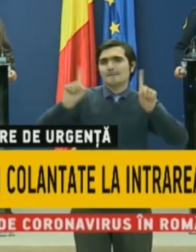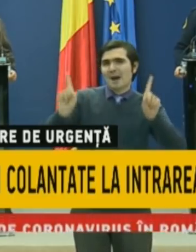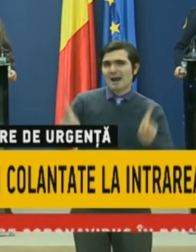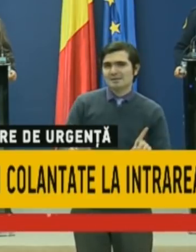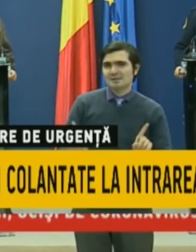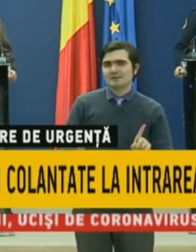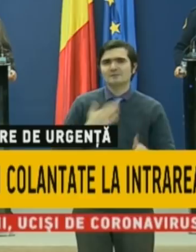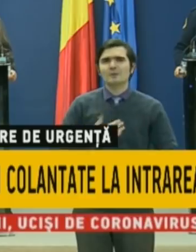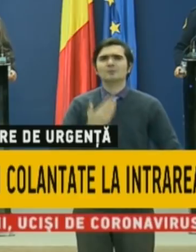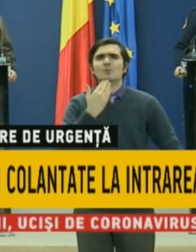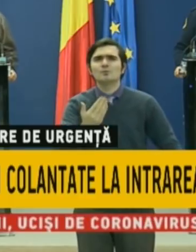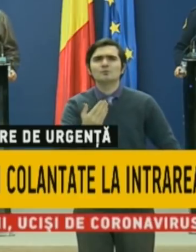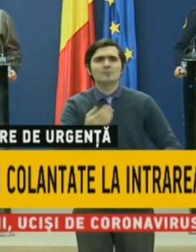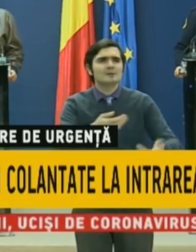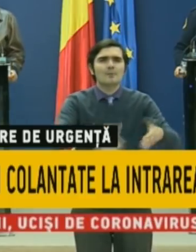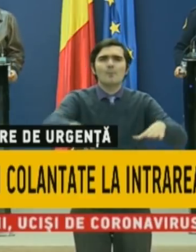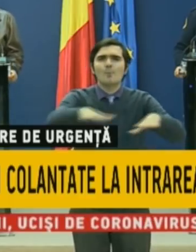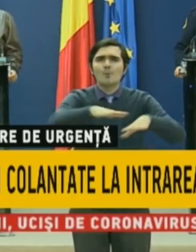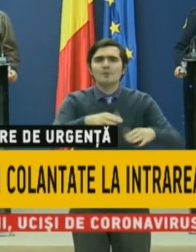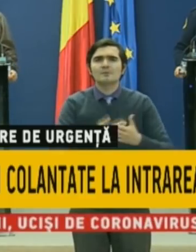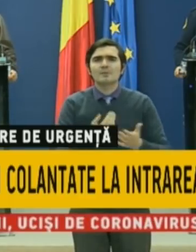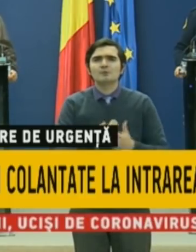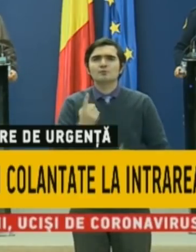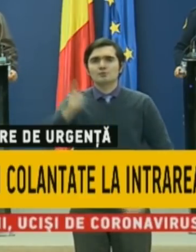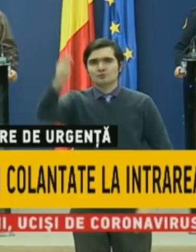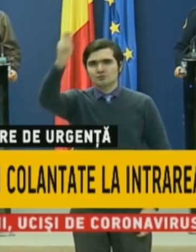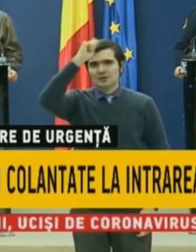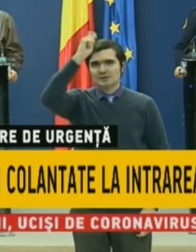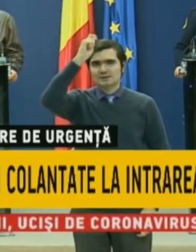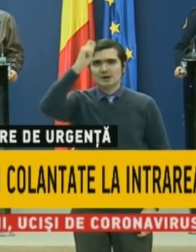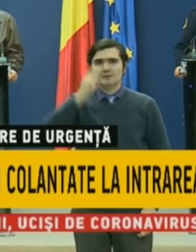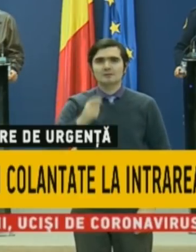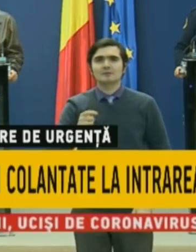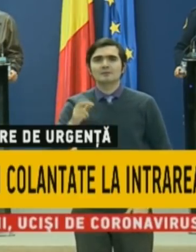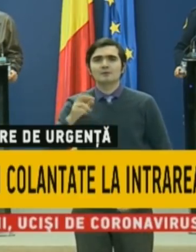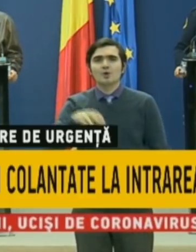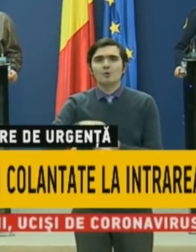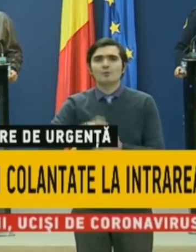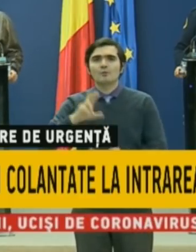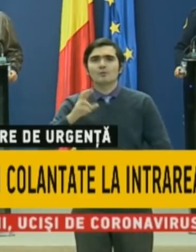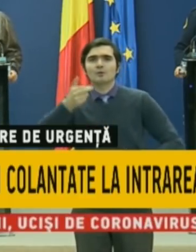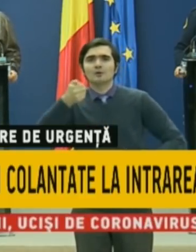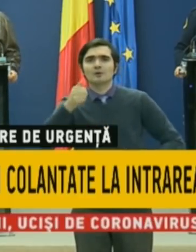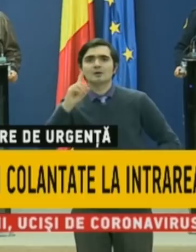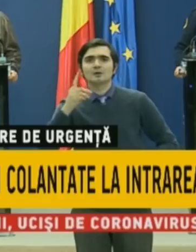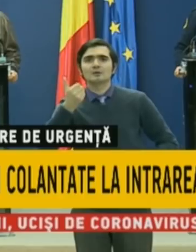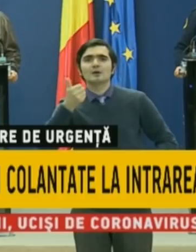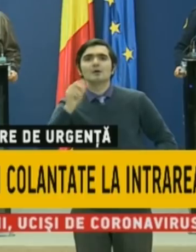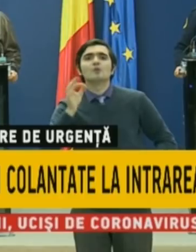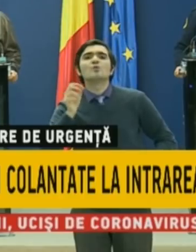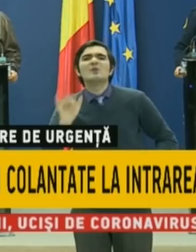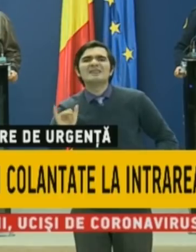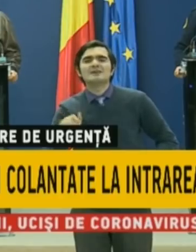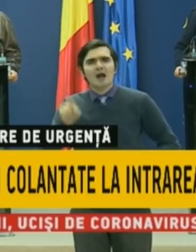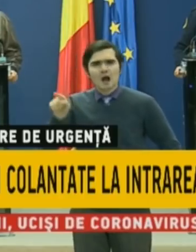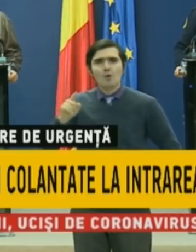mulțumesc public unui cetățean care în Rădăuți a pus la